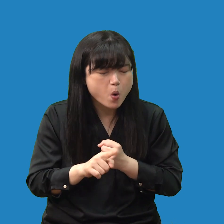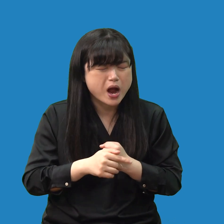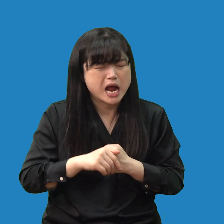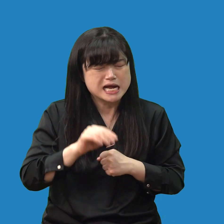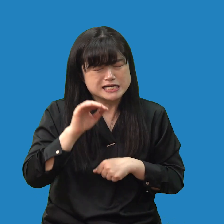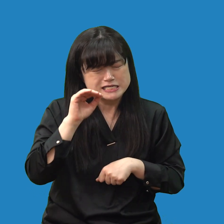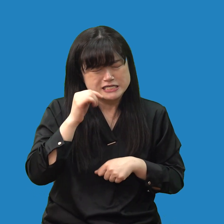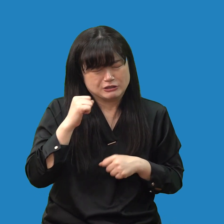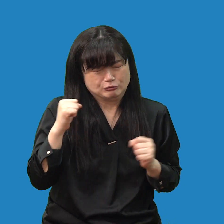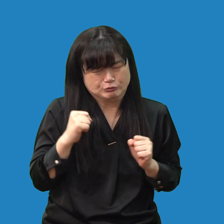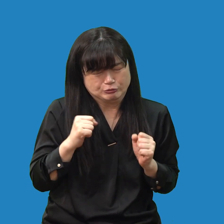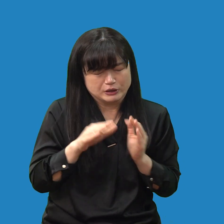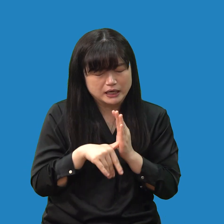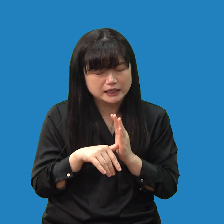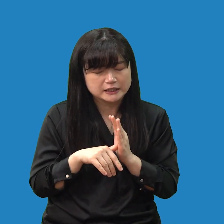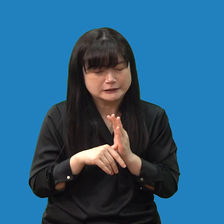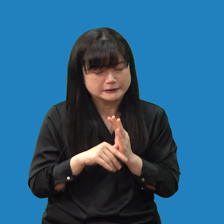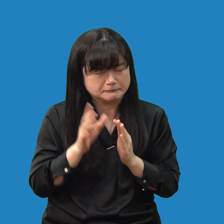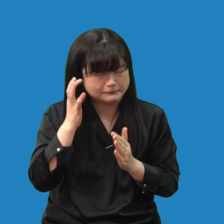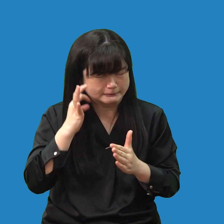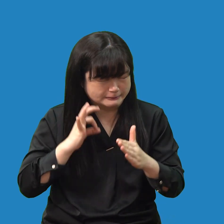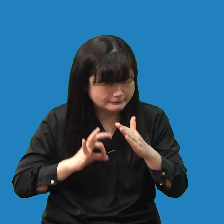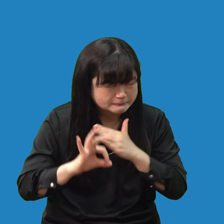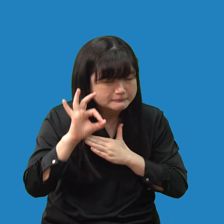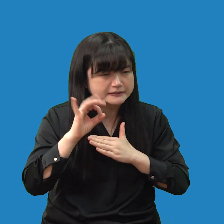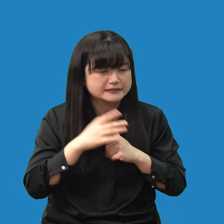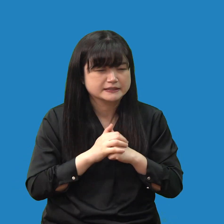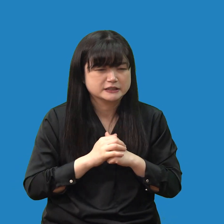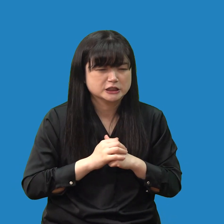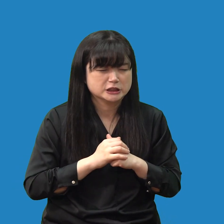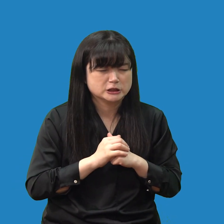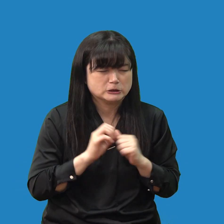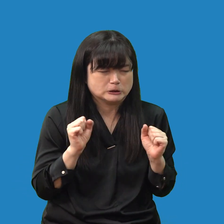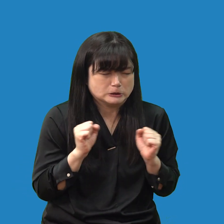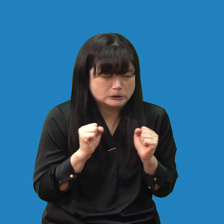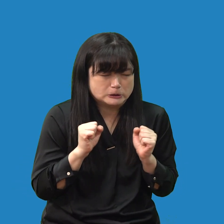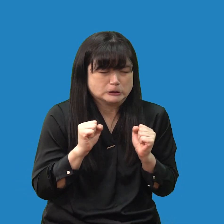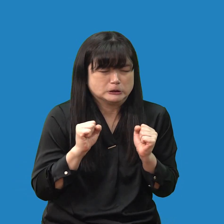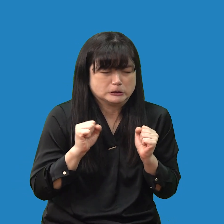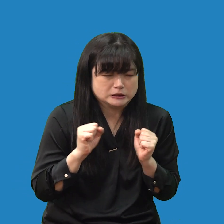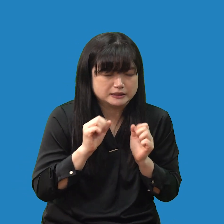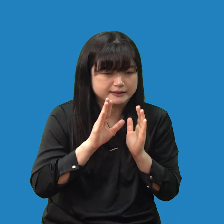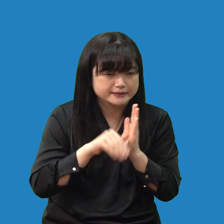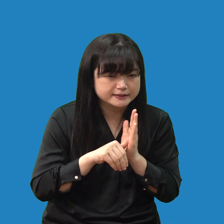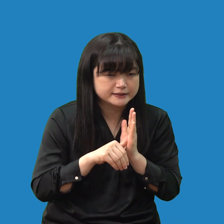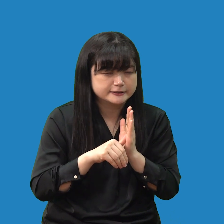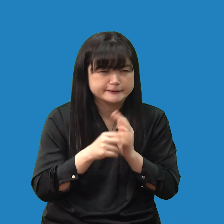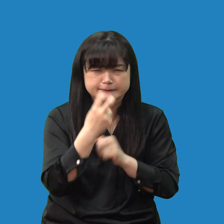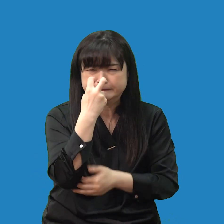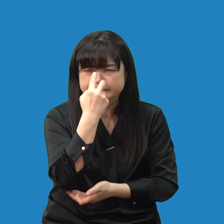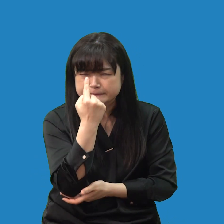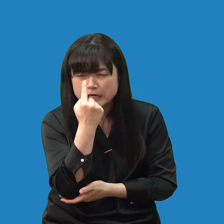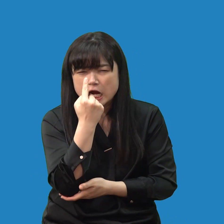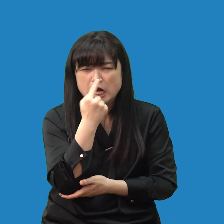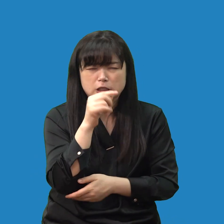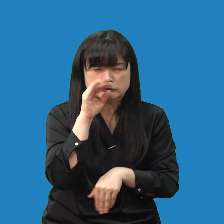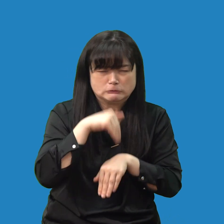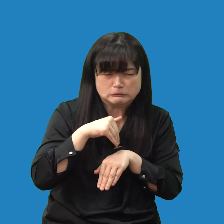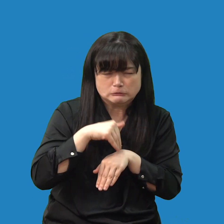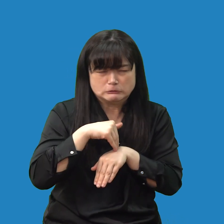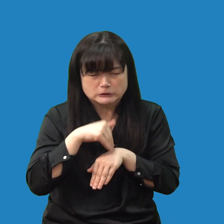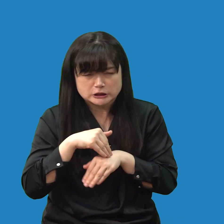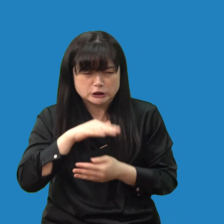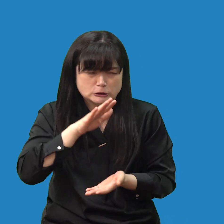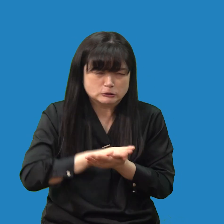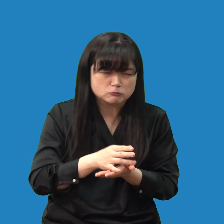백령도에서 혹한기에 밤샘 새벽 그 영하 30도에 밤생 말뚝 건물을 서게 하신 것, 그